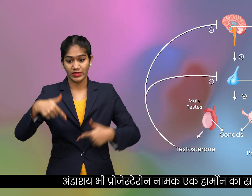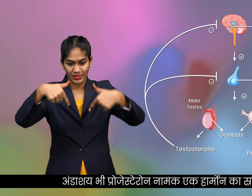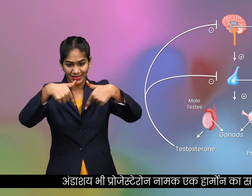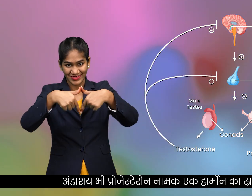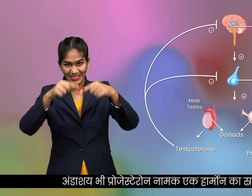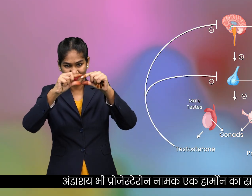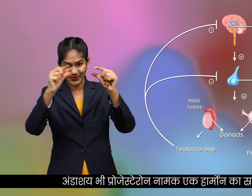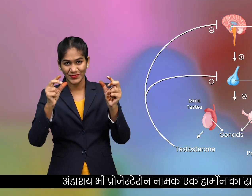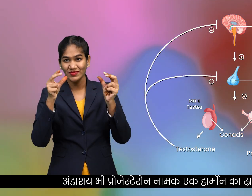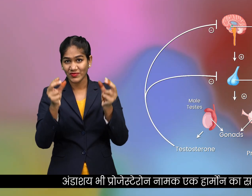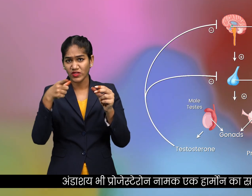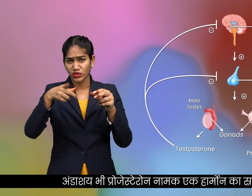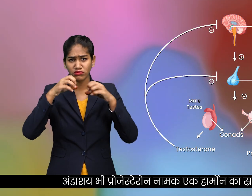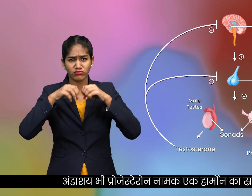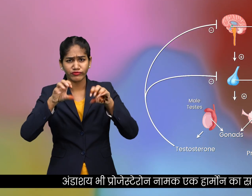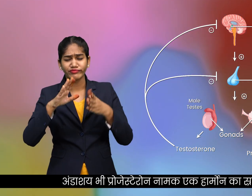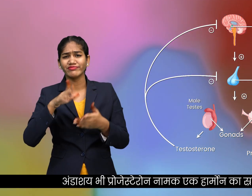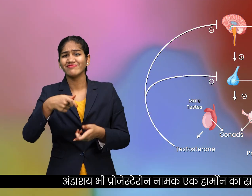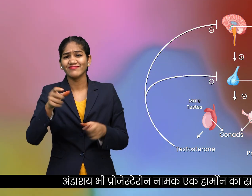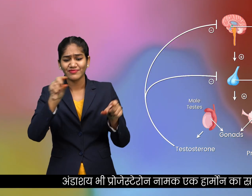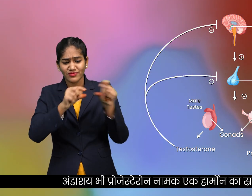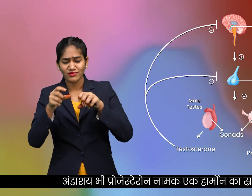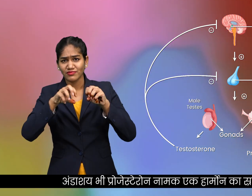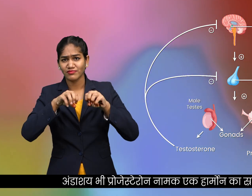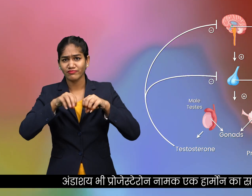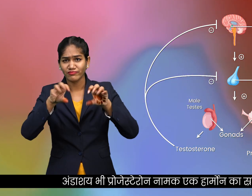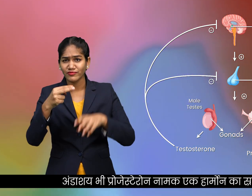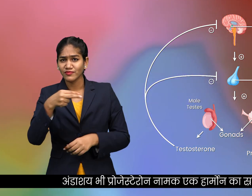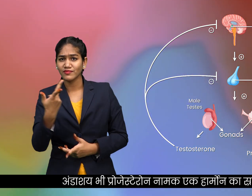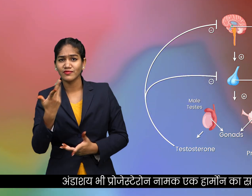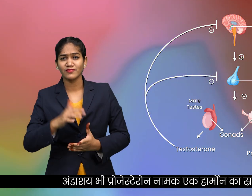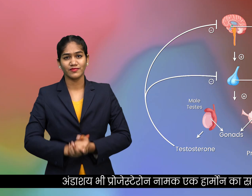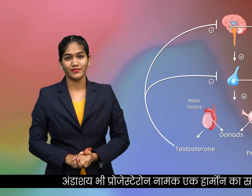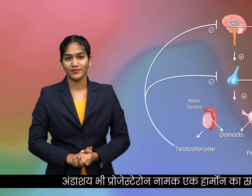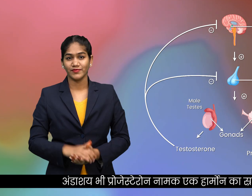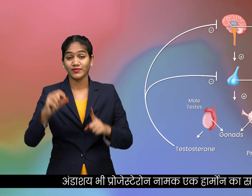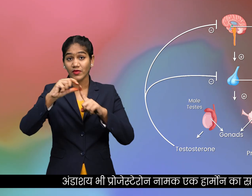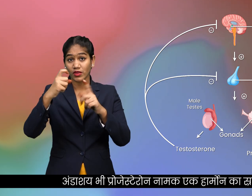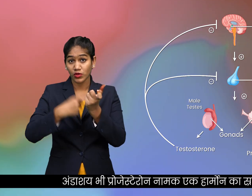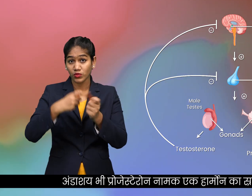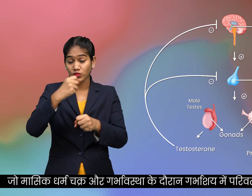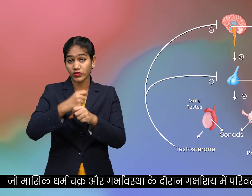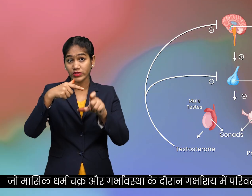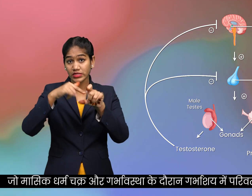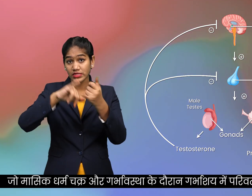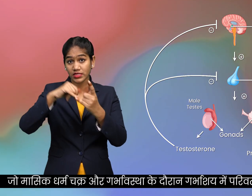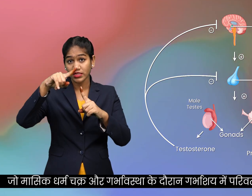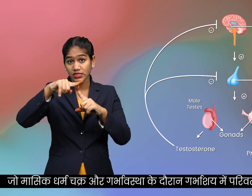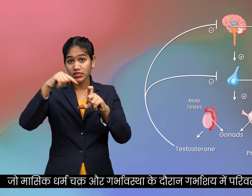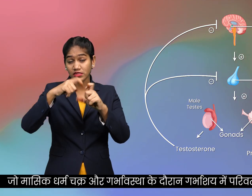अंडाशय भी प्रोजेस्टेरॉन नामक एक हार्मोन का स्राव करते हैं